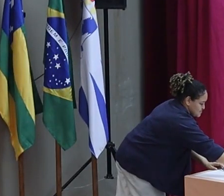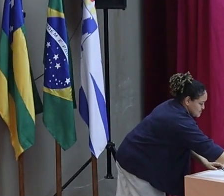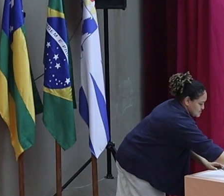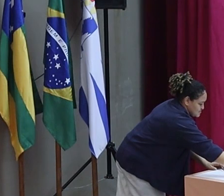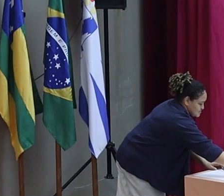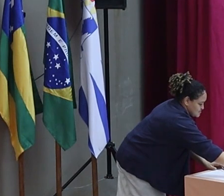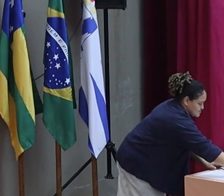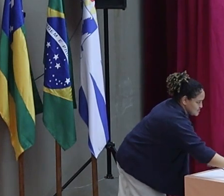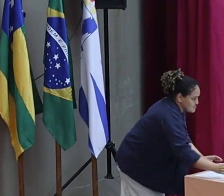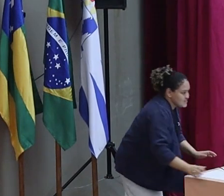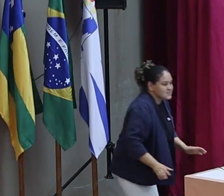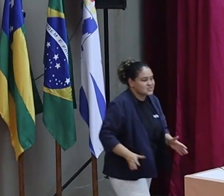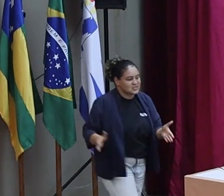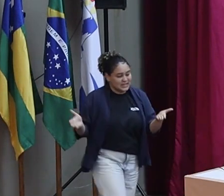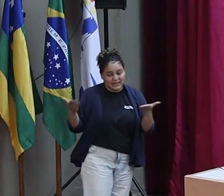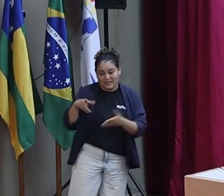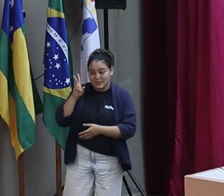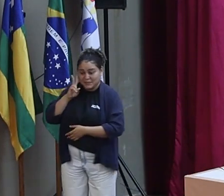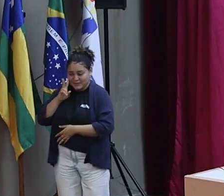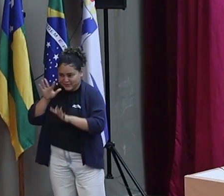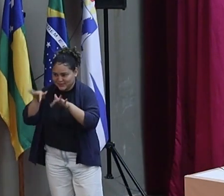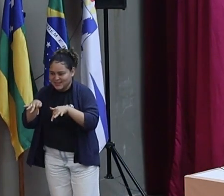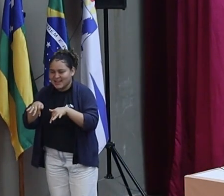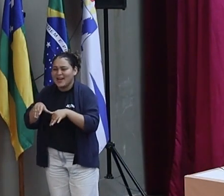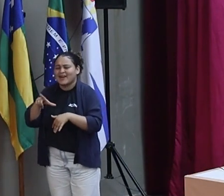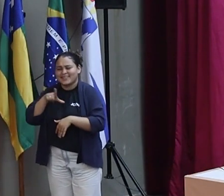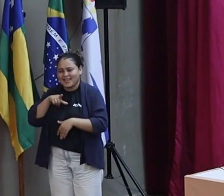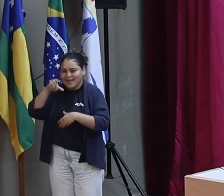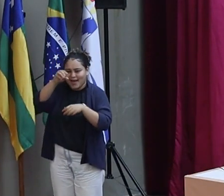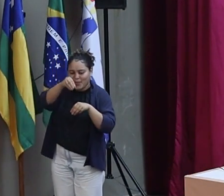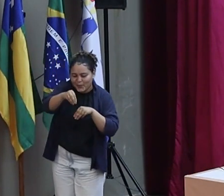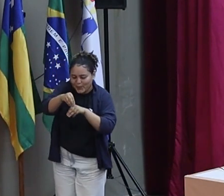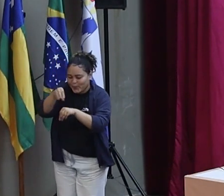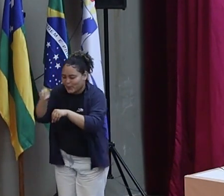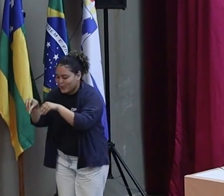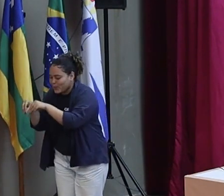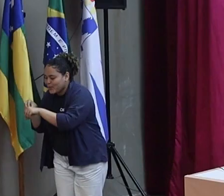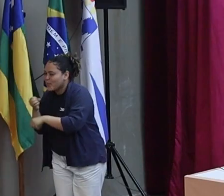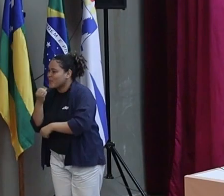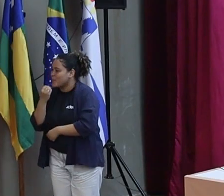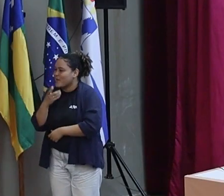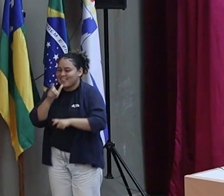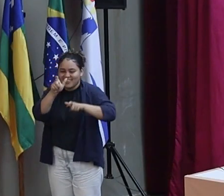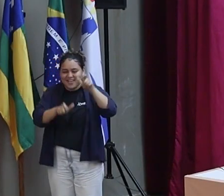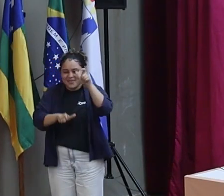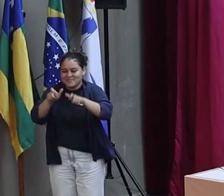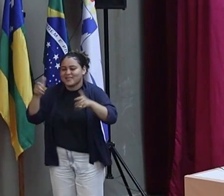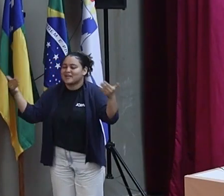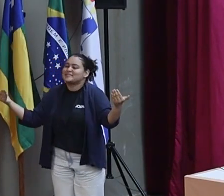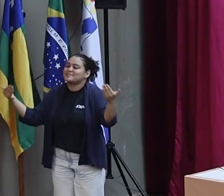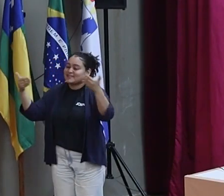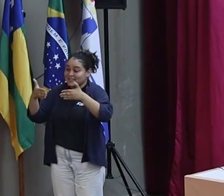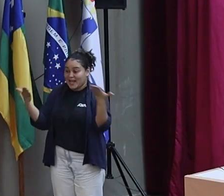semente boa, né? Temos as plantadeiras de semente boa aqui, a Marilda, Luiz Paulo, enfim, Branca, Paula, todo mundo que veio. A